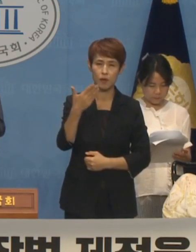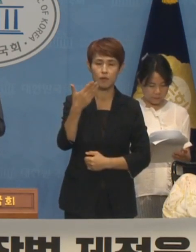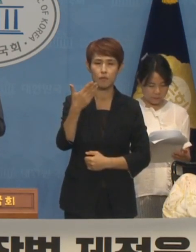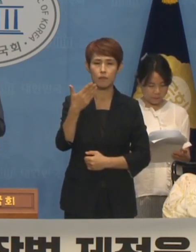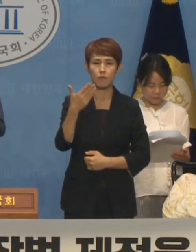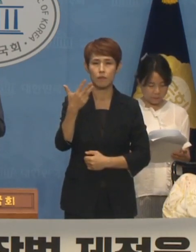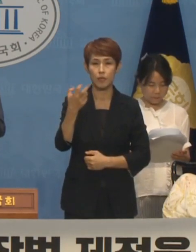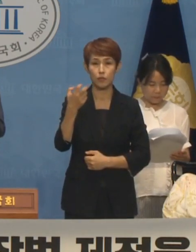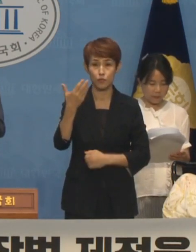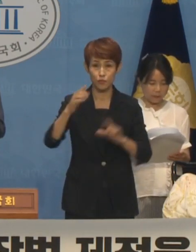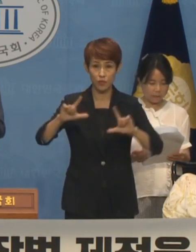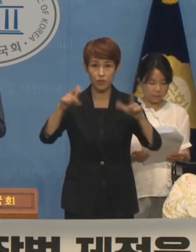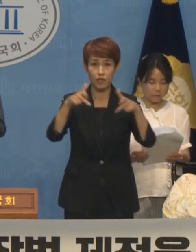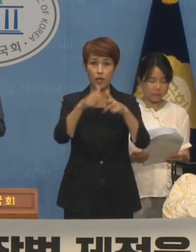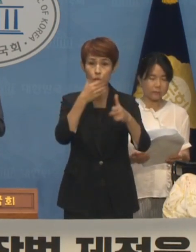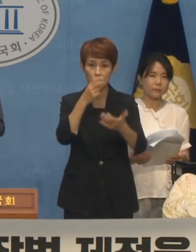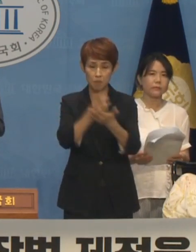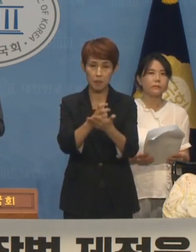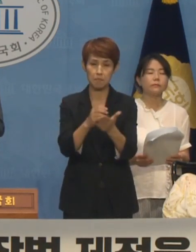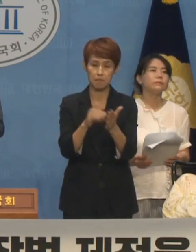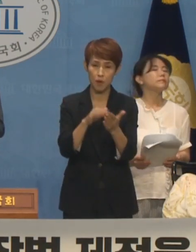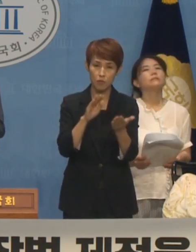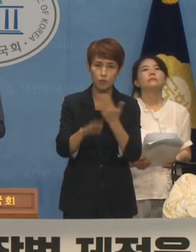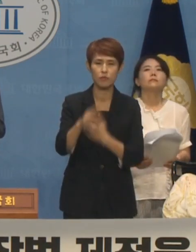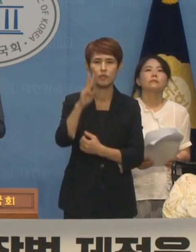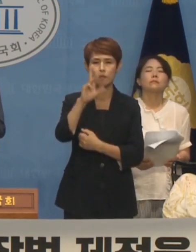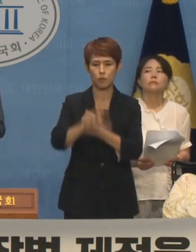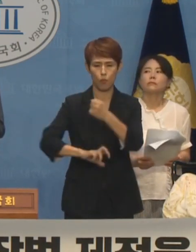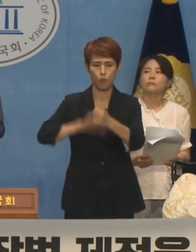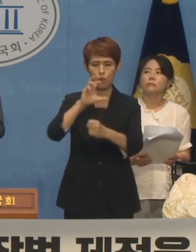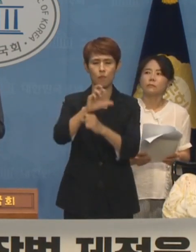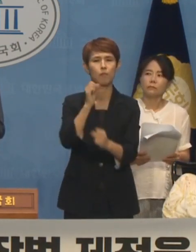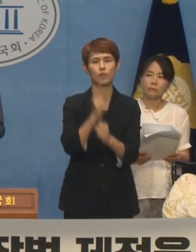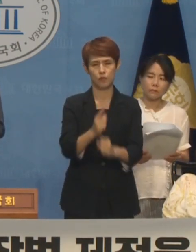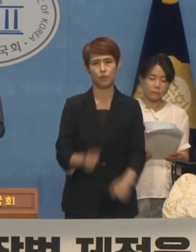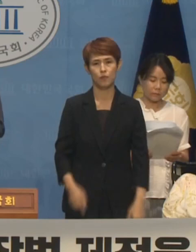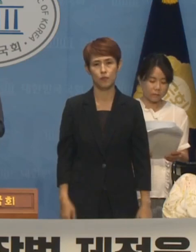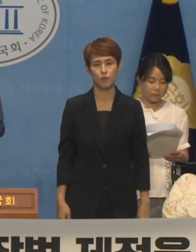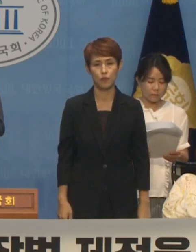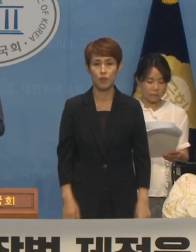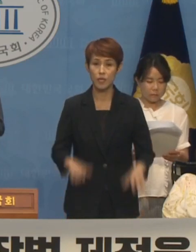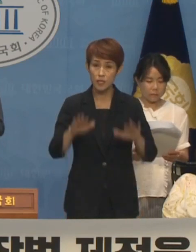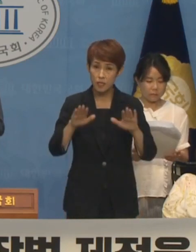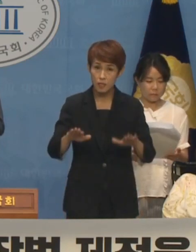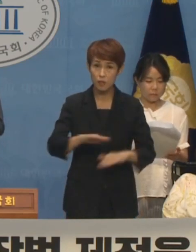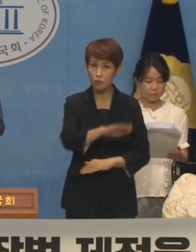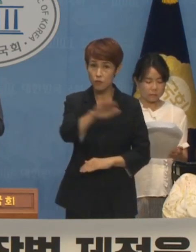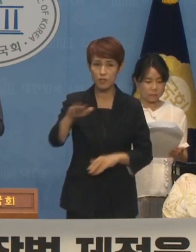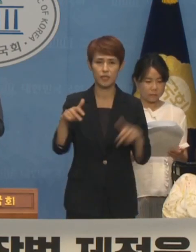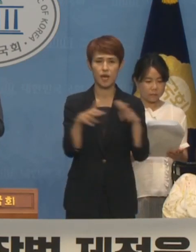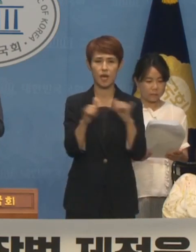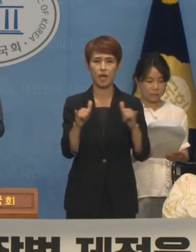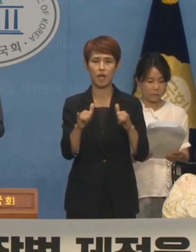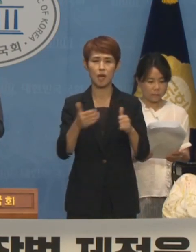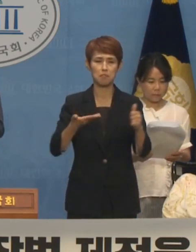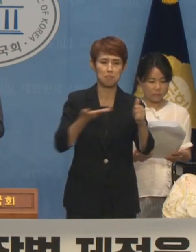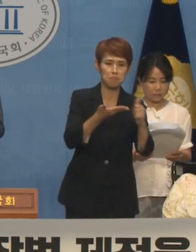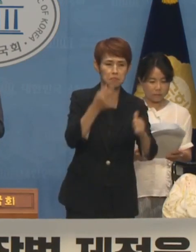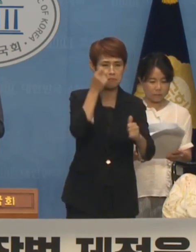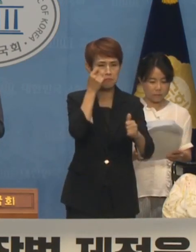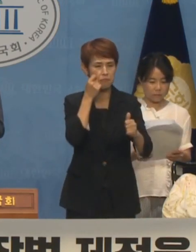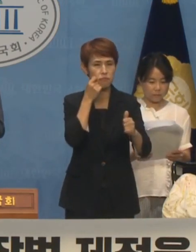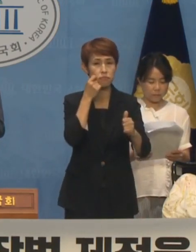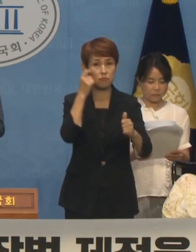장애인 복지법으로 개정된 지 35년이라는 세월이 흘렀다. 이제 우리는 장애인을 시혜와 동정의